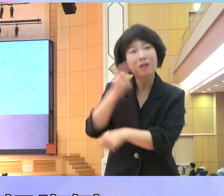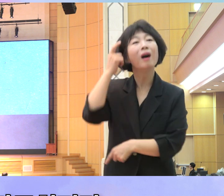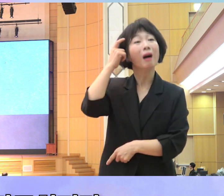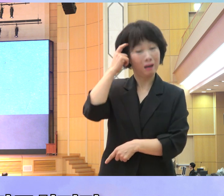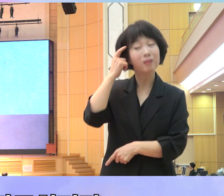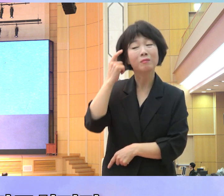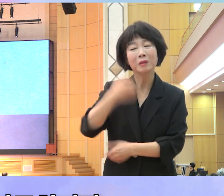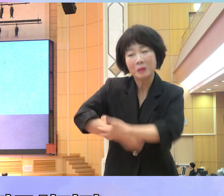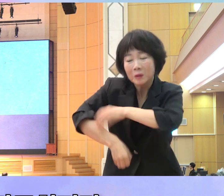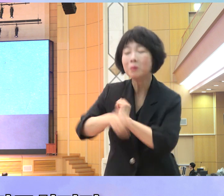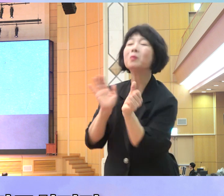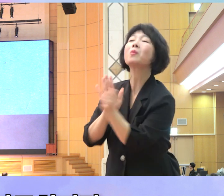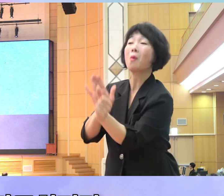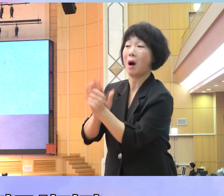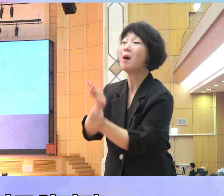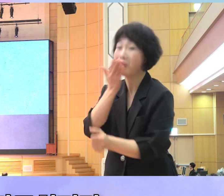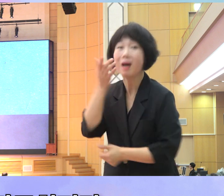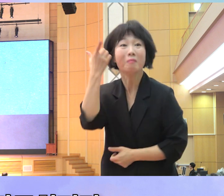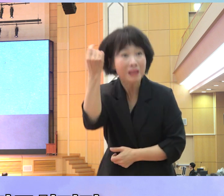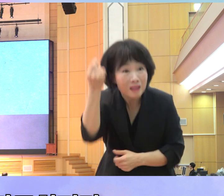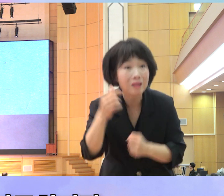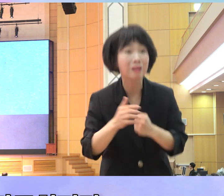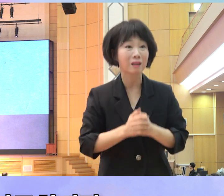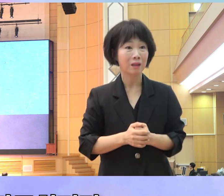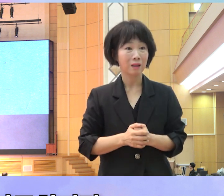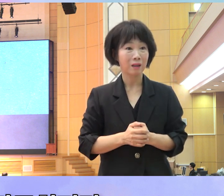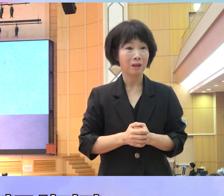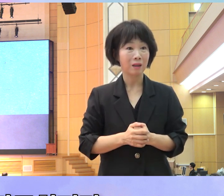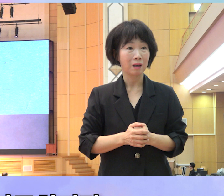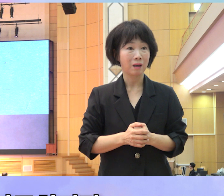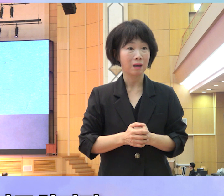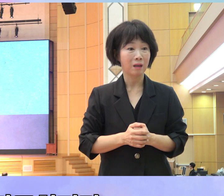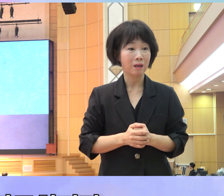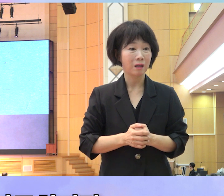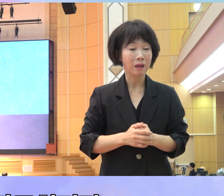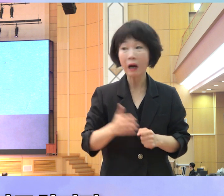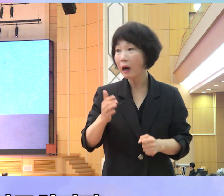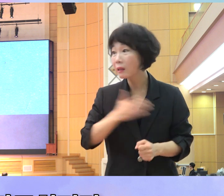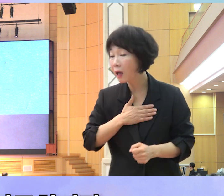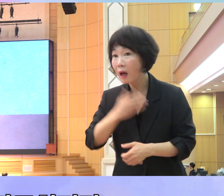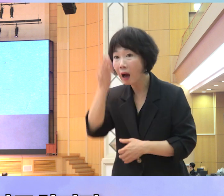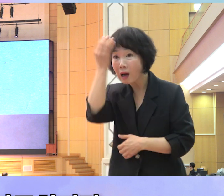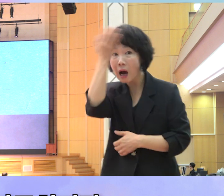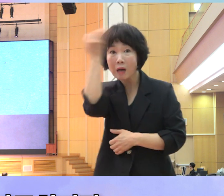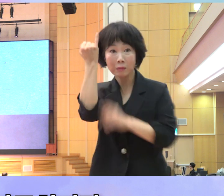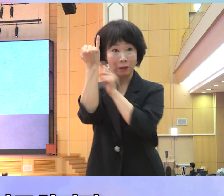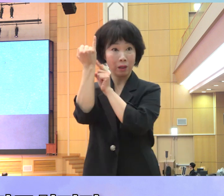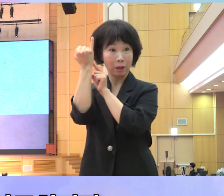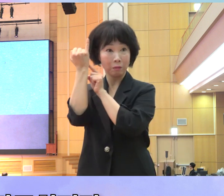뭐 더 챙겨주고 싶잖아요. 그러니까 우리 할머니 살아계셨을 때도 저희 할머님이 그러시더라고요.